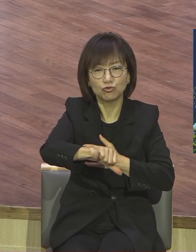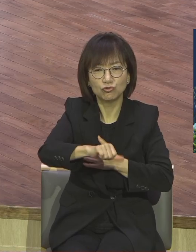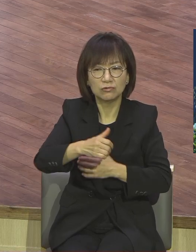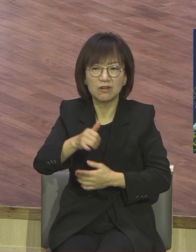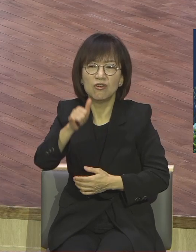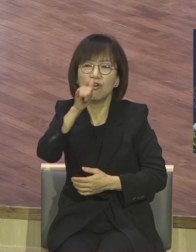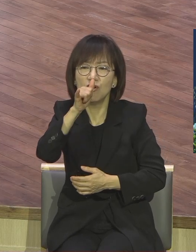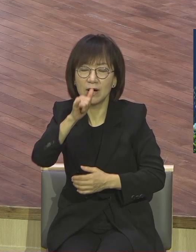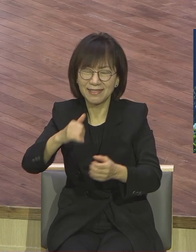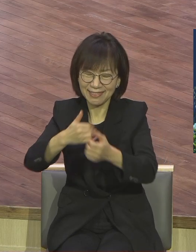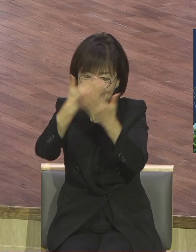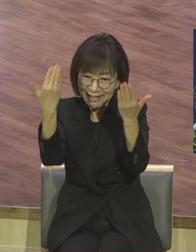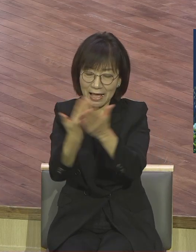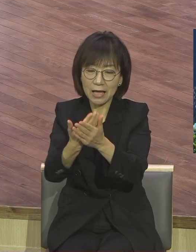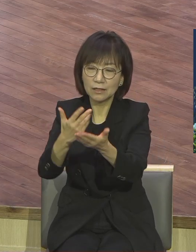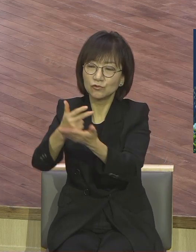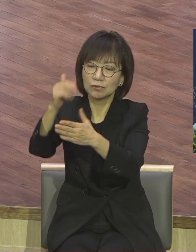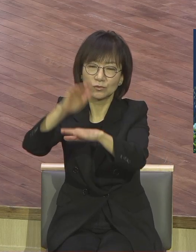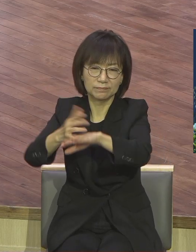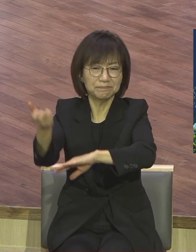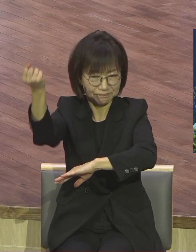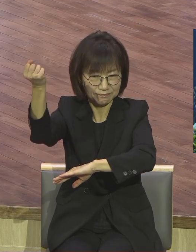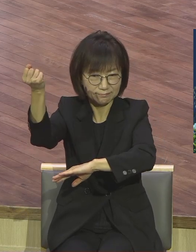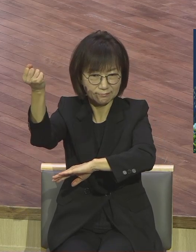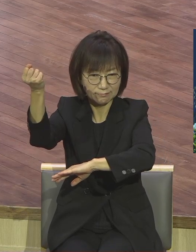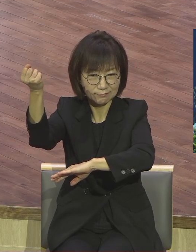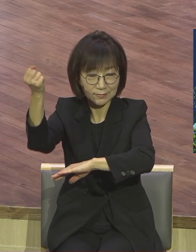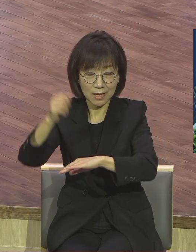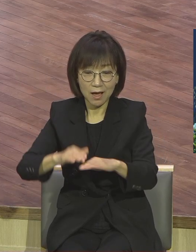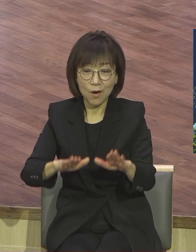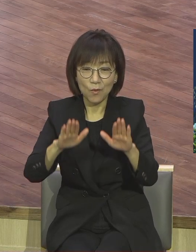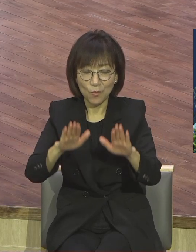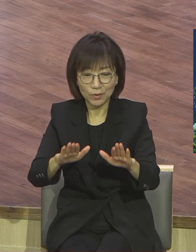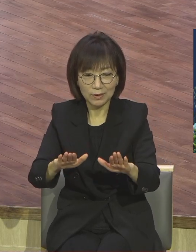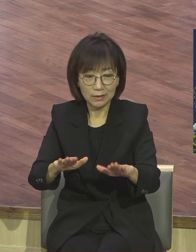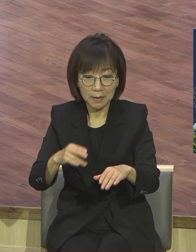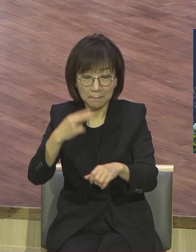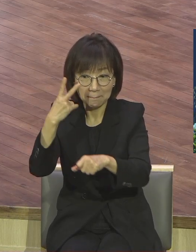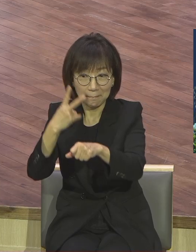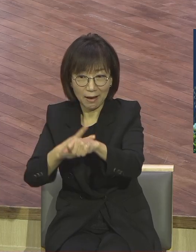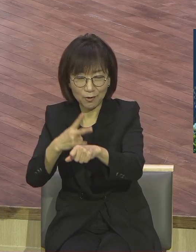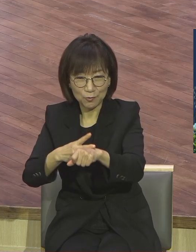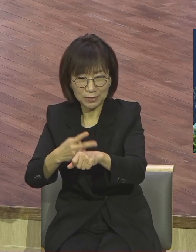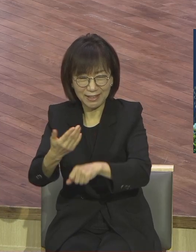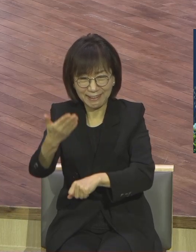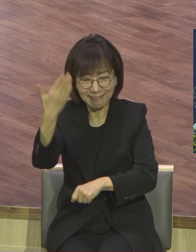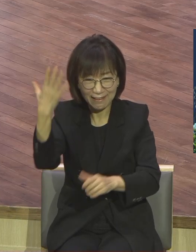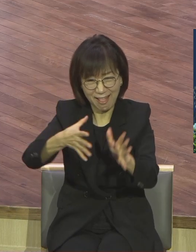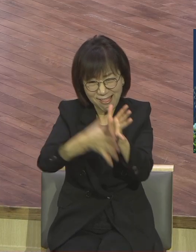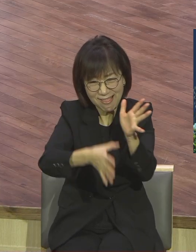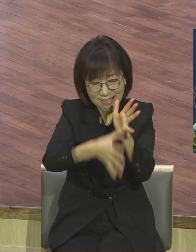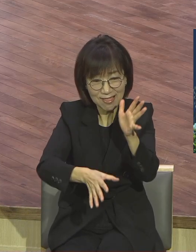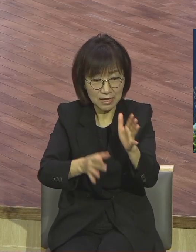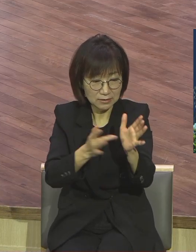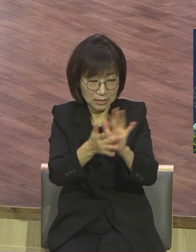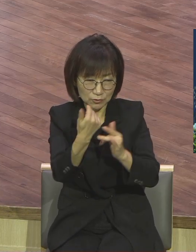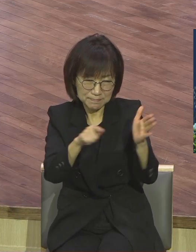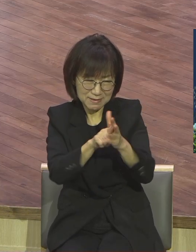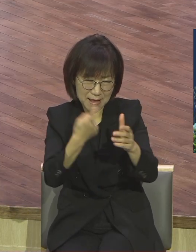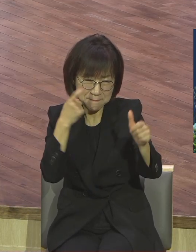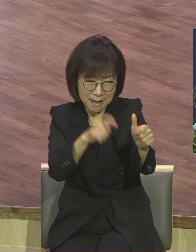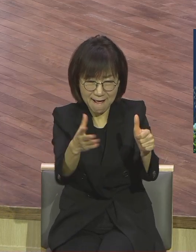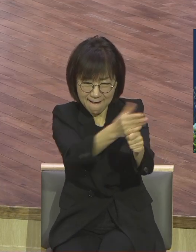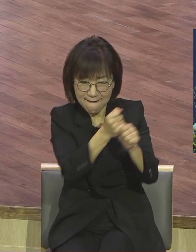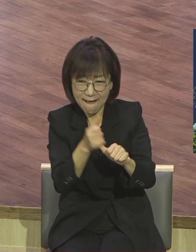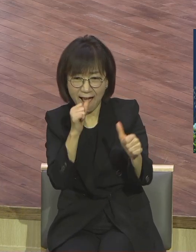것 주님의 손에 달려있어요. 이 바울이 그런 사람이었는데